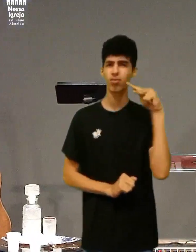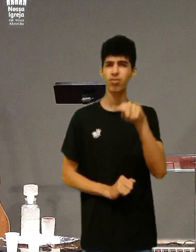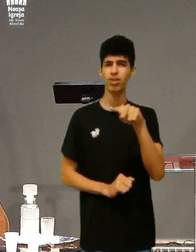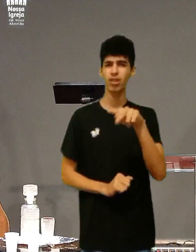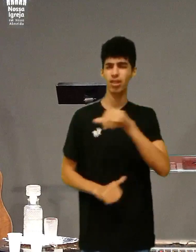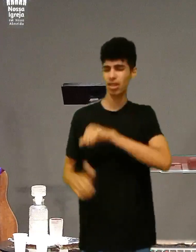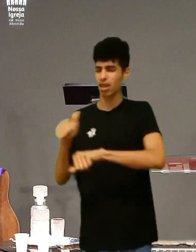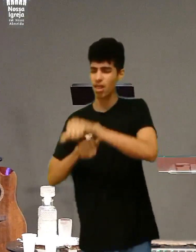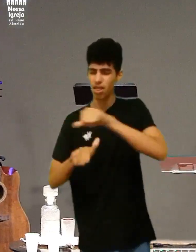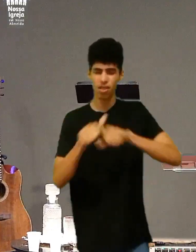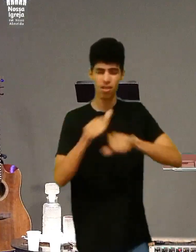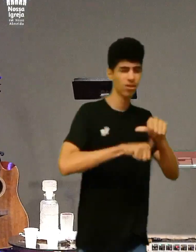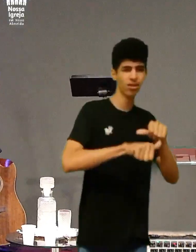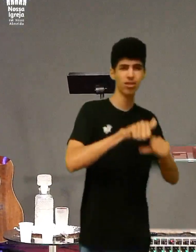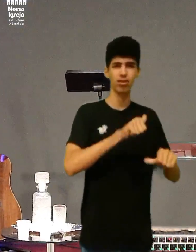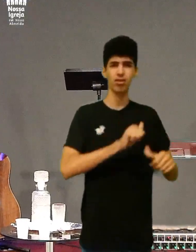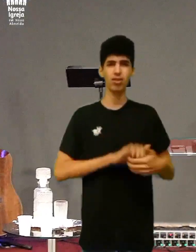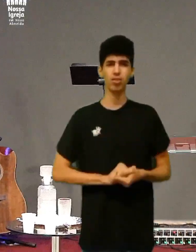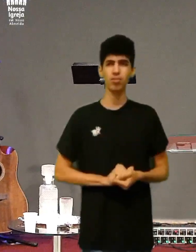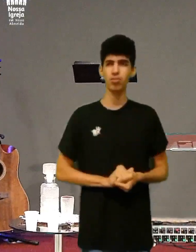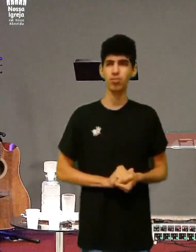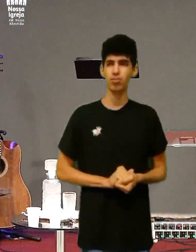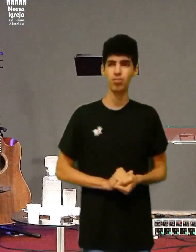os esqueletos sendo montados,